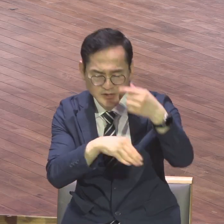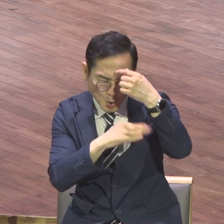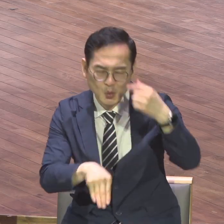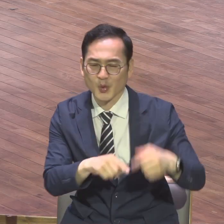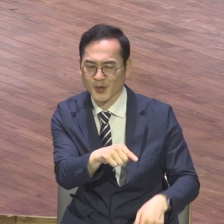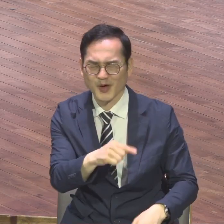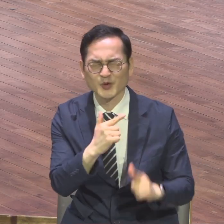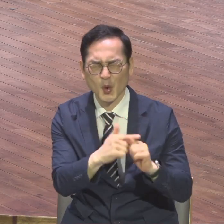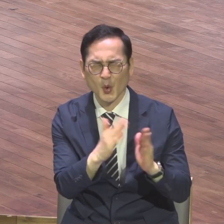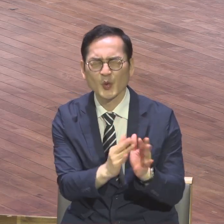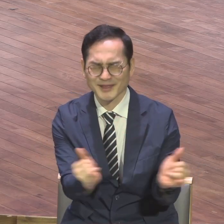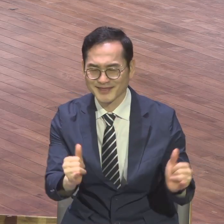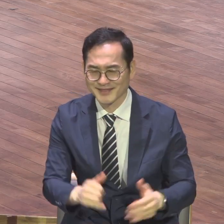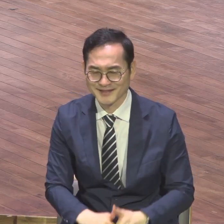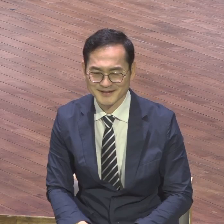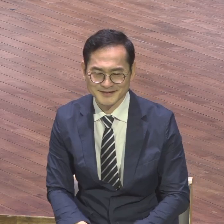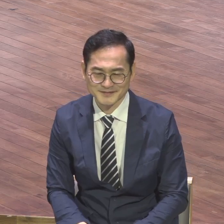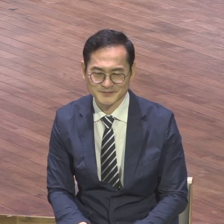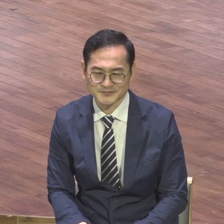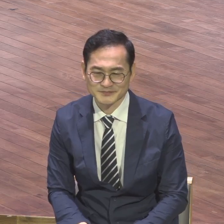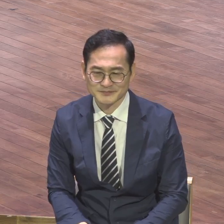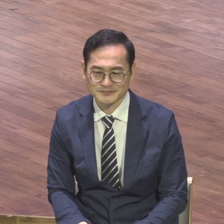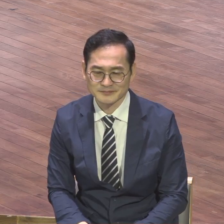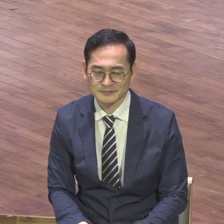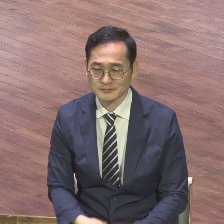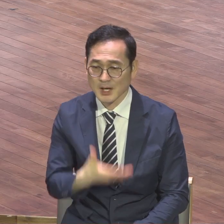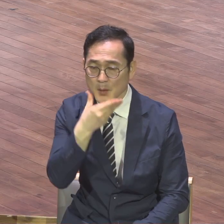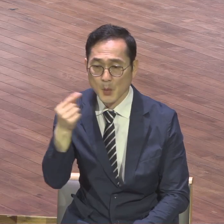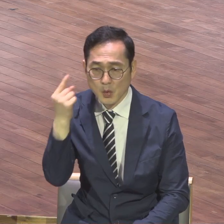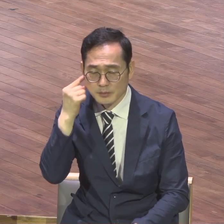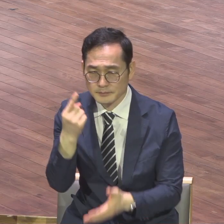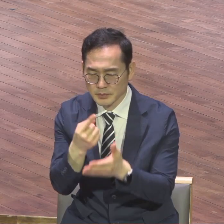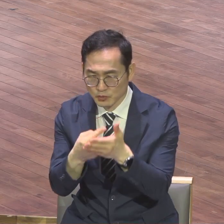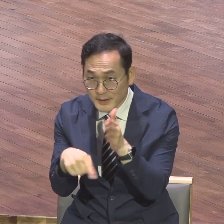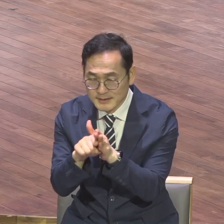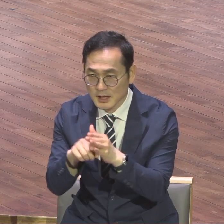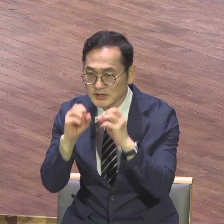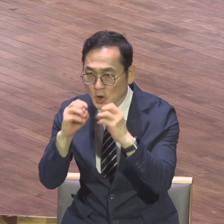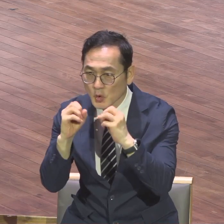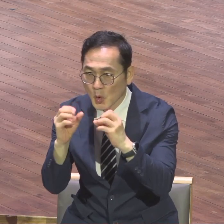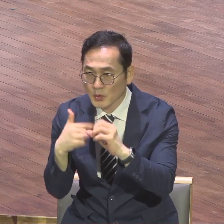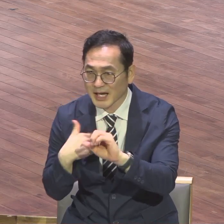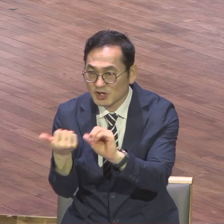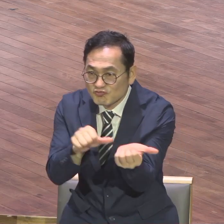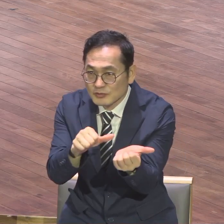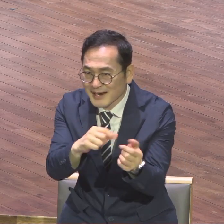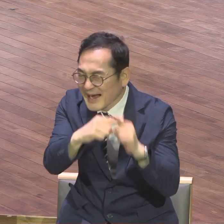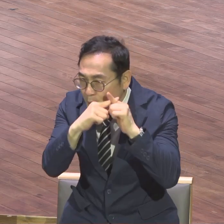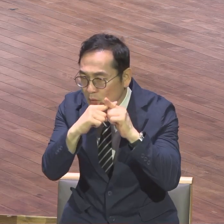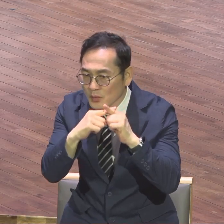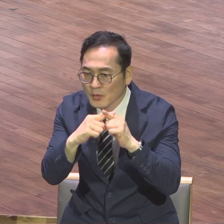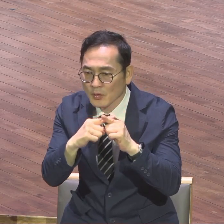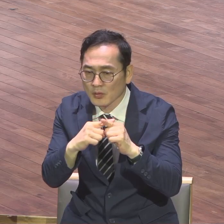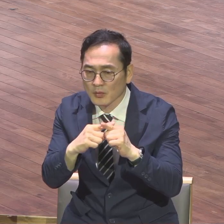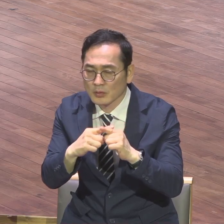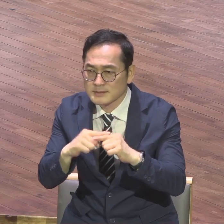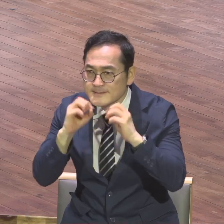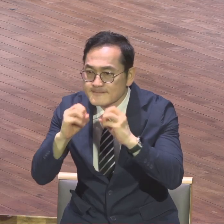그런데 이 교회를 위해서 내가 이 복음을 위해서 내가 성경과 전도를 해서 생명 걸겠다 이거 제자라 그래요.